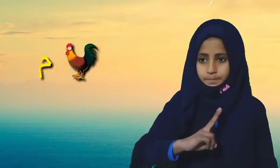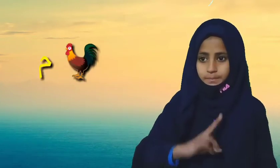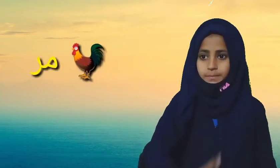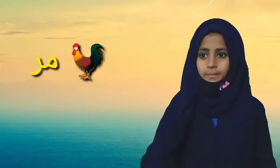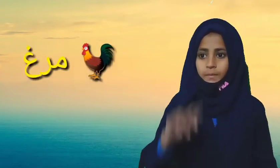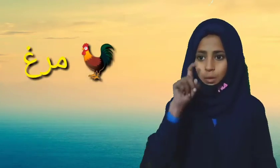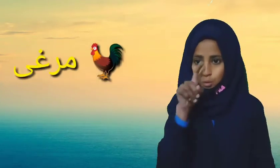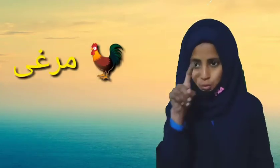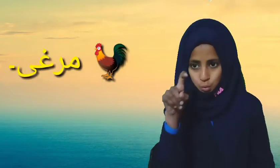मुर्गी,